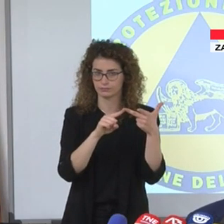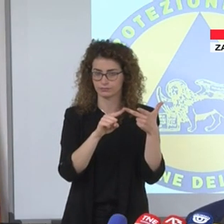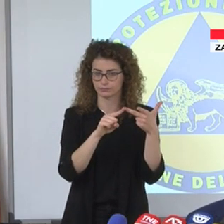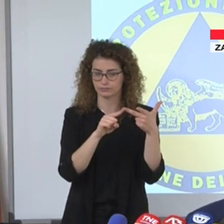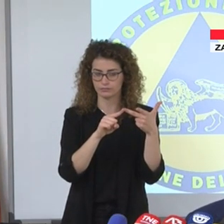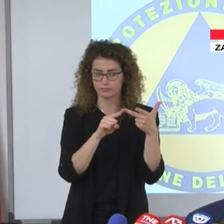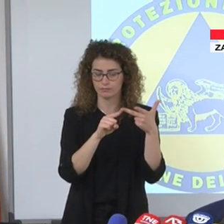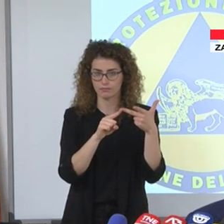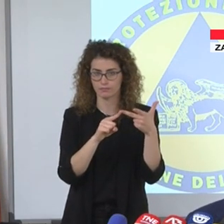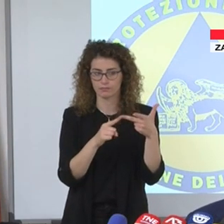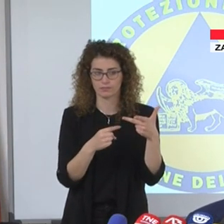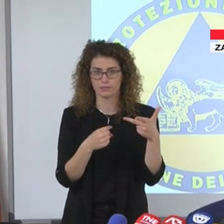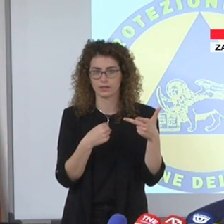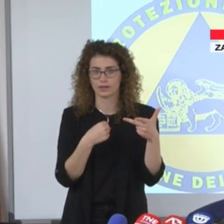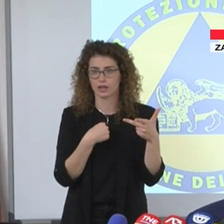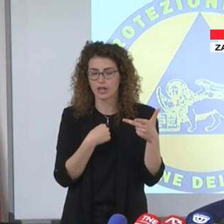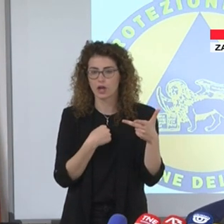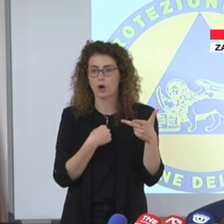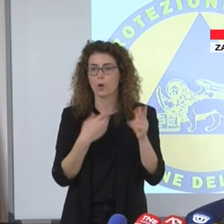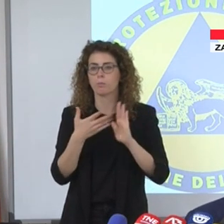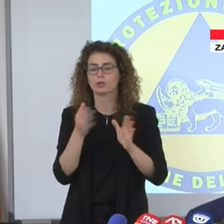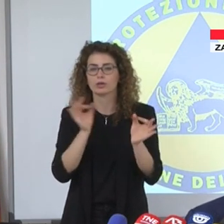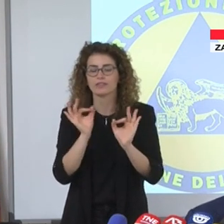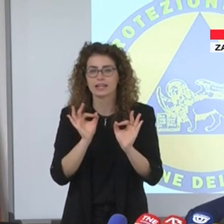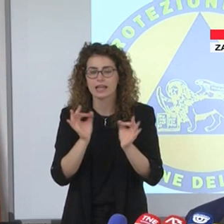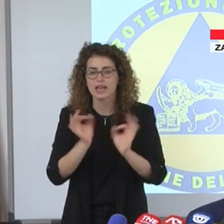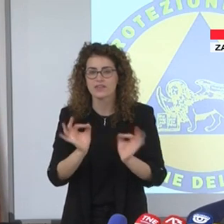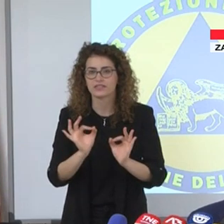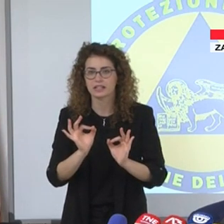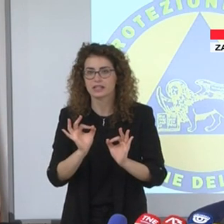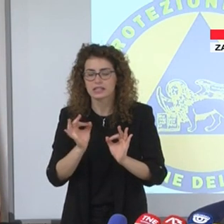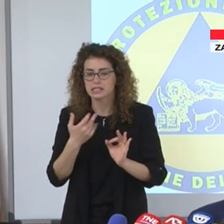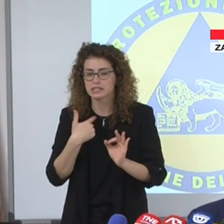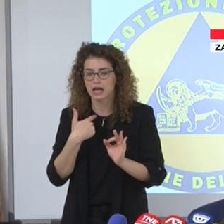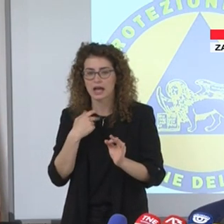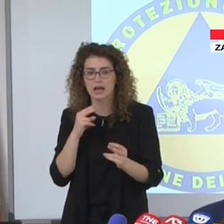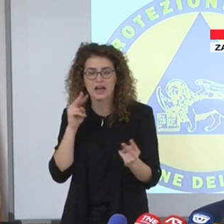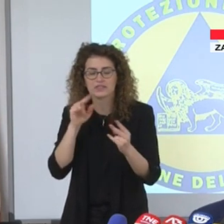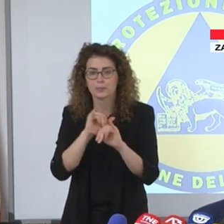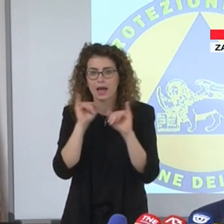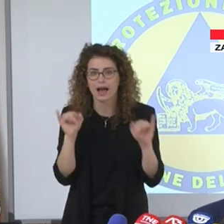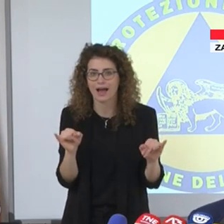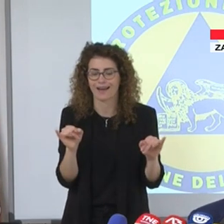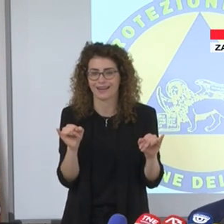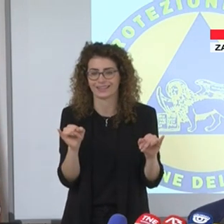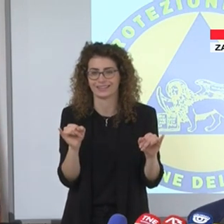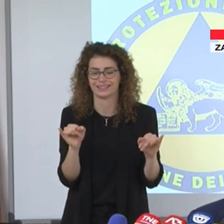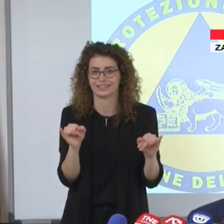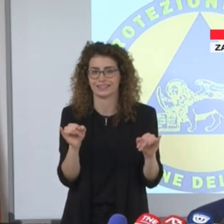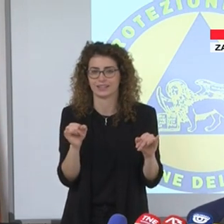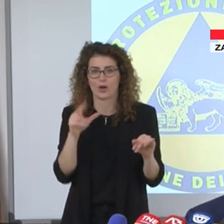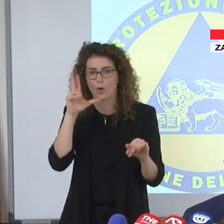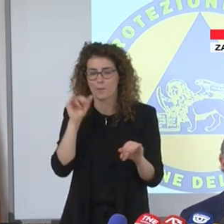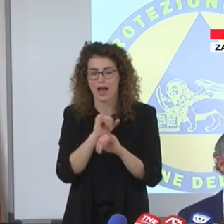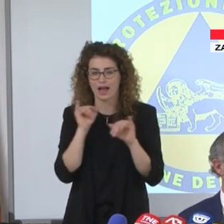mai conosciuto e visto in vita mia pittura fresca, che peraltro hanno fatto anche belle canzoni, devo dire, io da ragazzo hanno segnato la